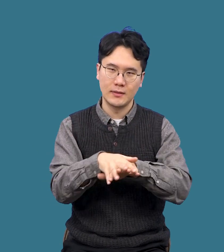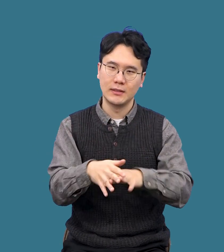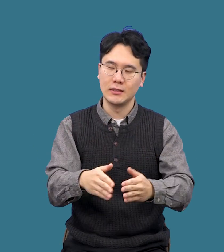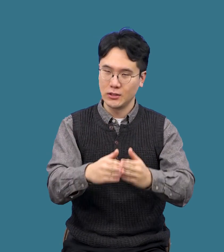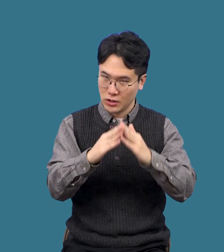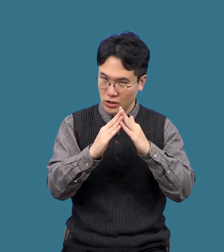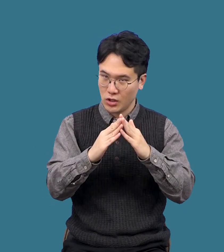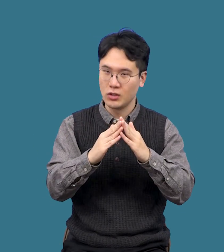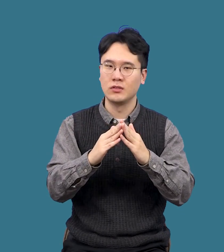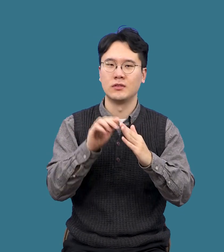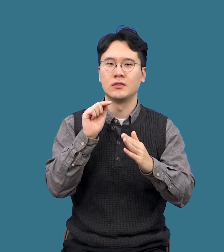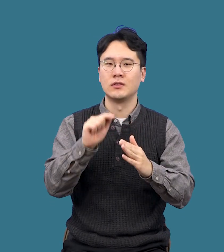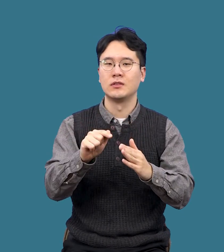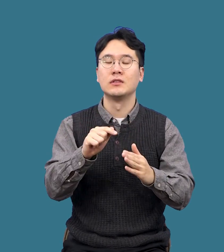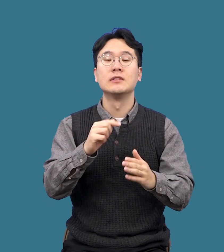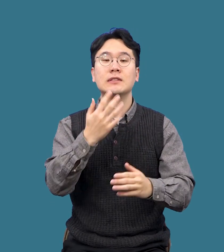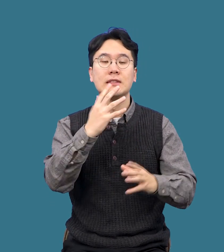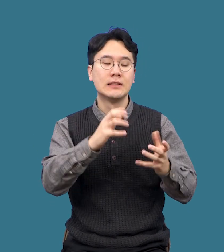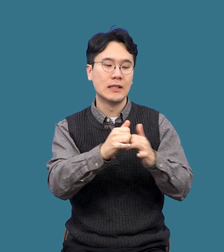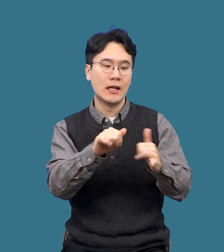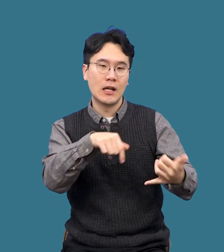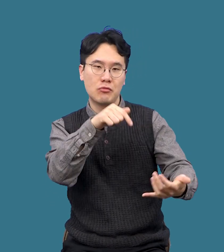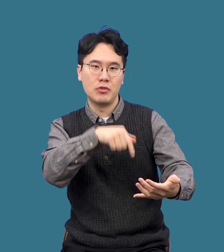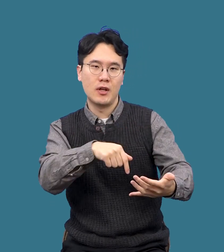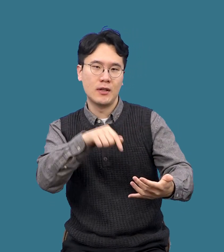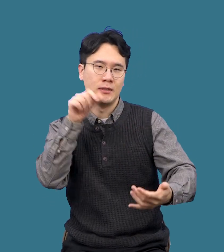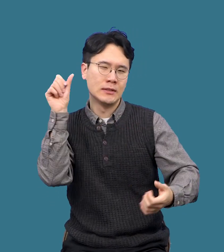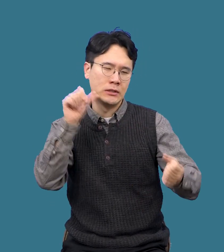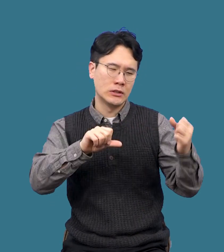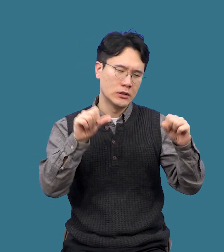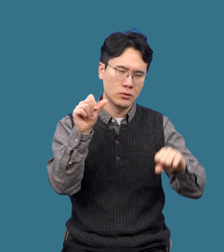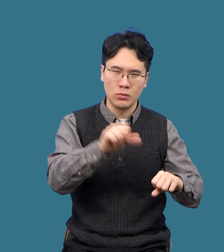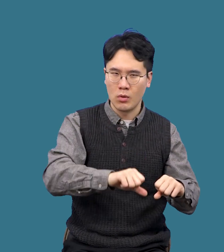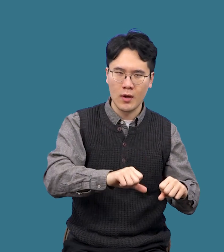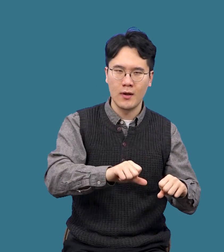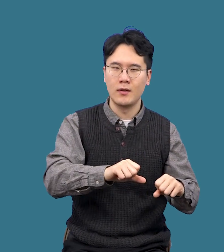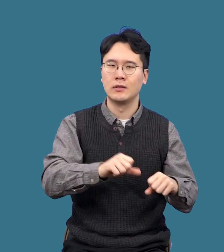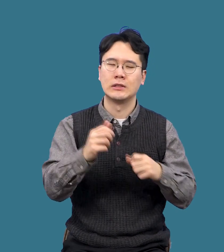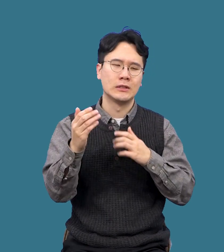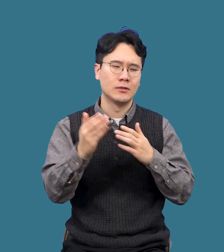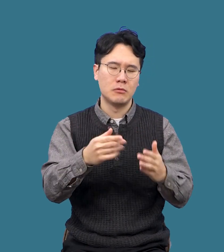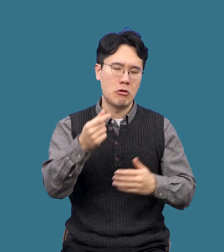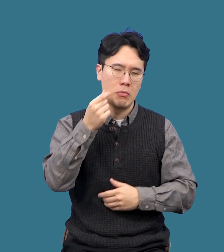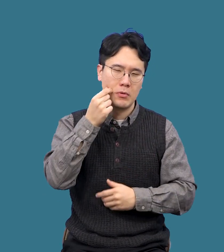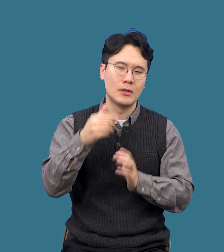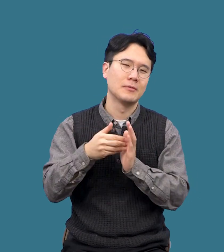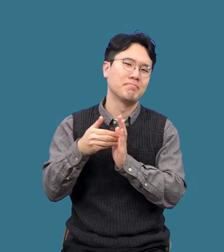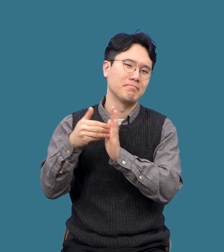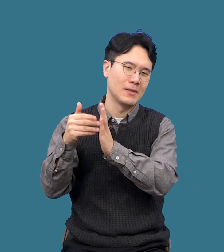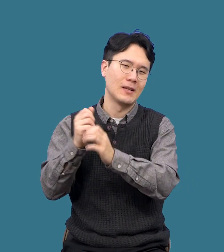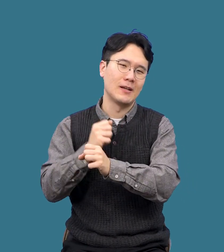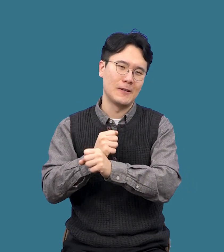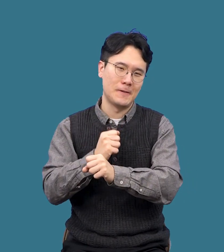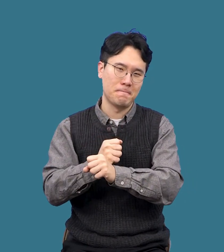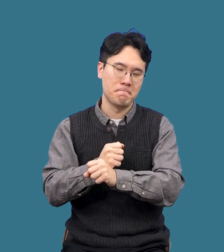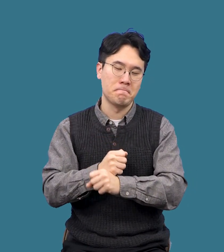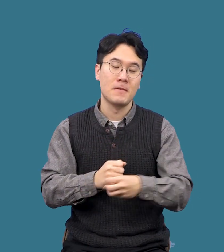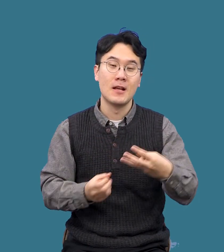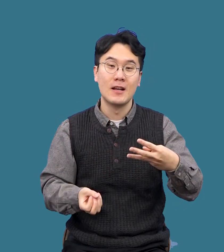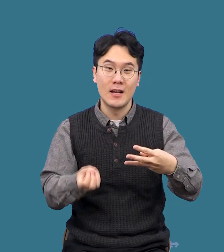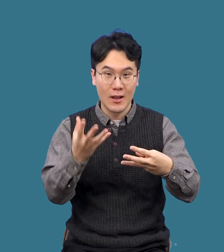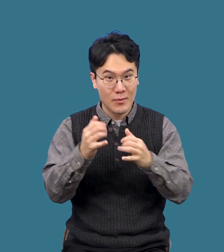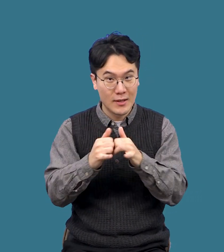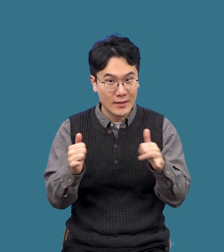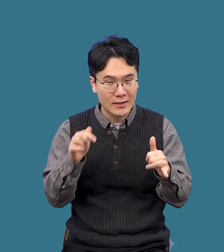회중에게 진노가 임하지 않게 할 것이라. 레위인은 증거의 성막에 대한